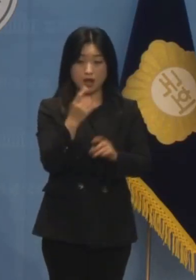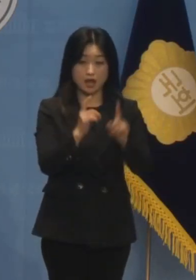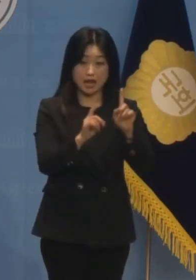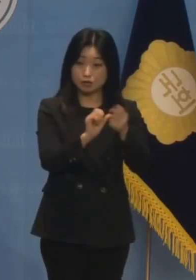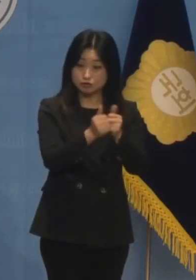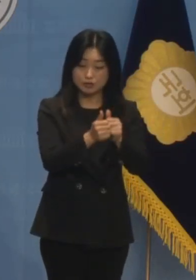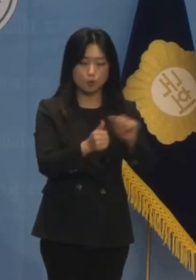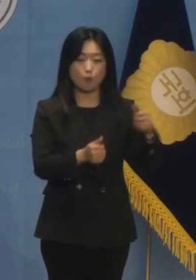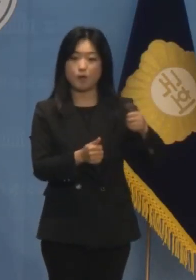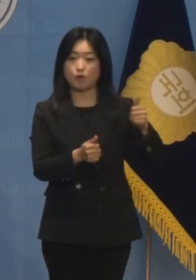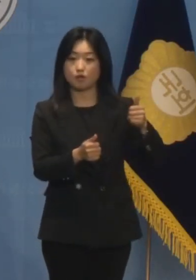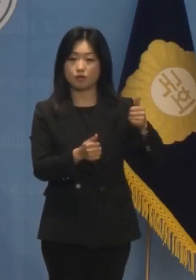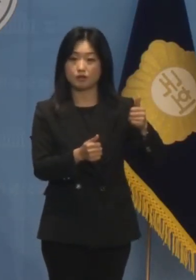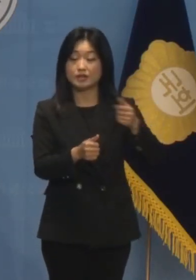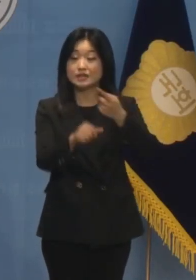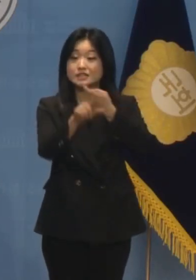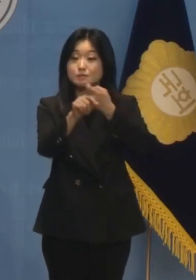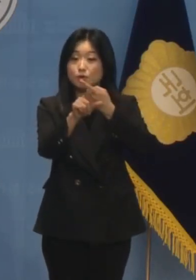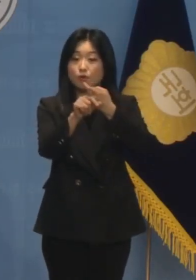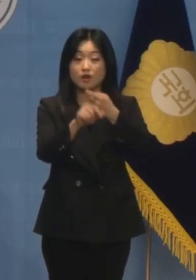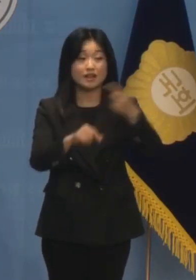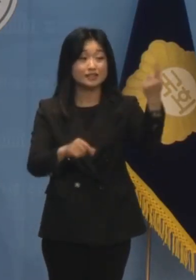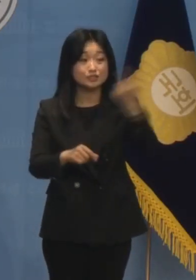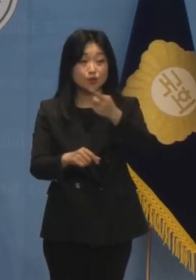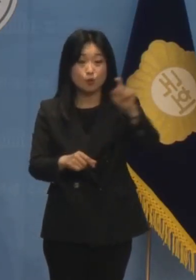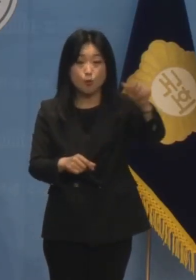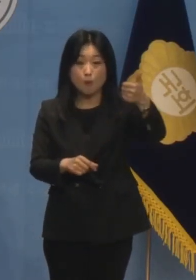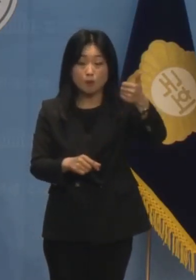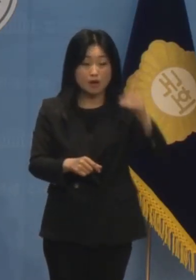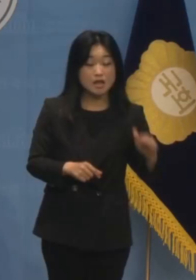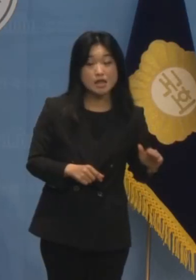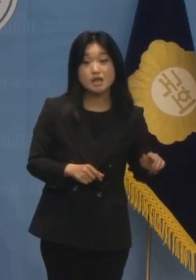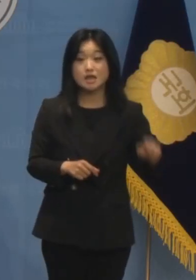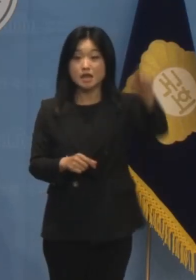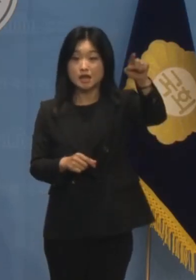주가가 11월 초에 1,500원까지 올랐습니다.